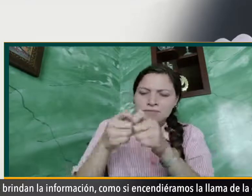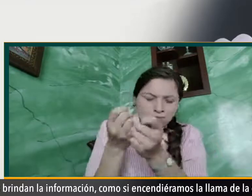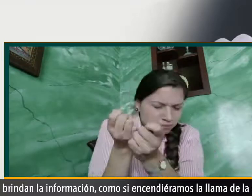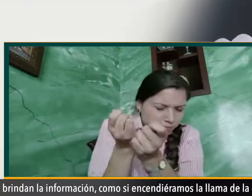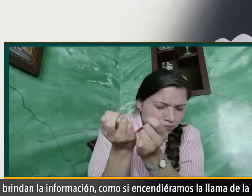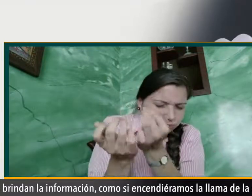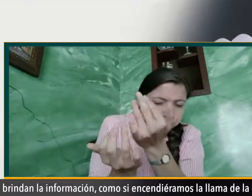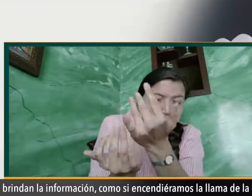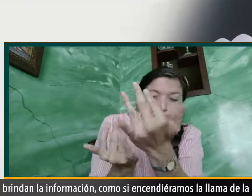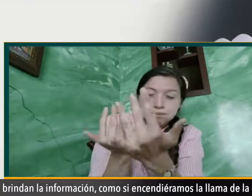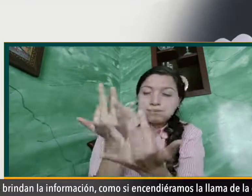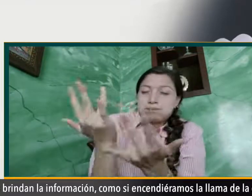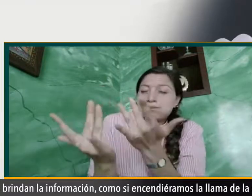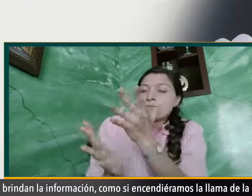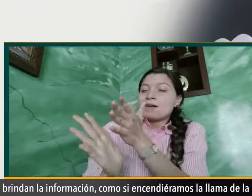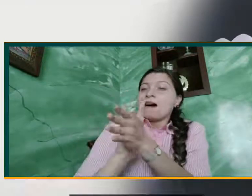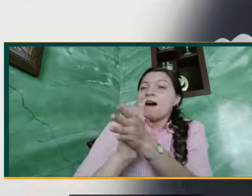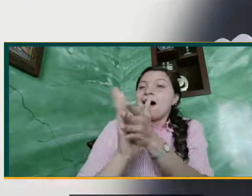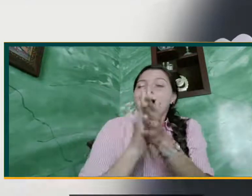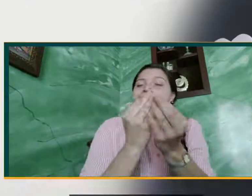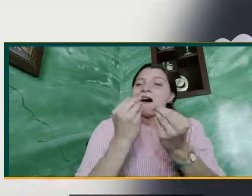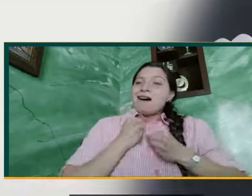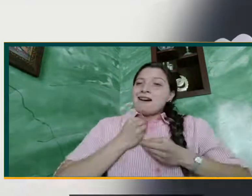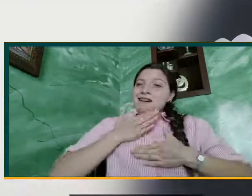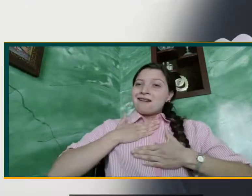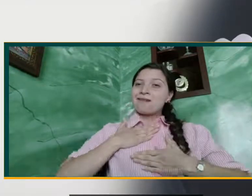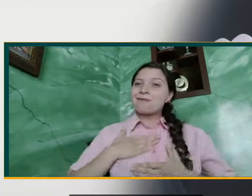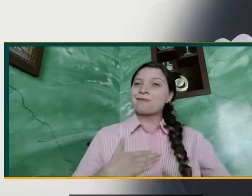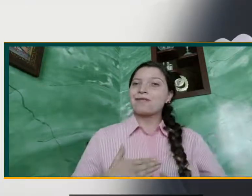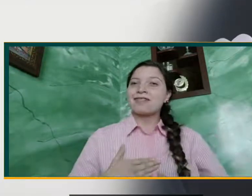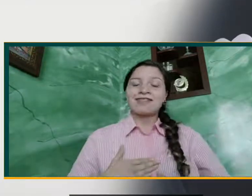que nos da tranquilidad. Así que reconozcamos su labor.